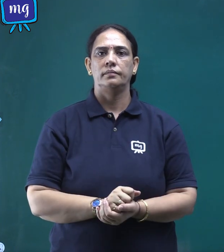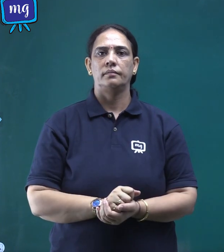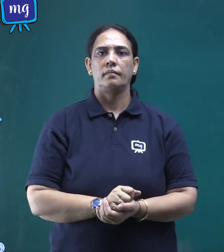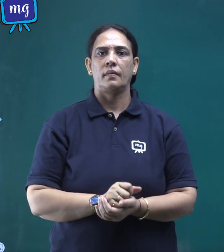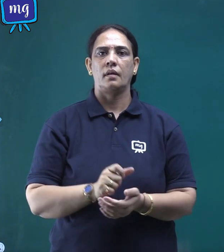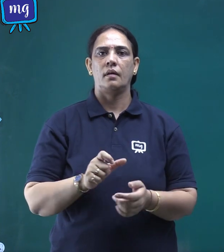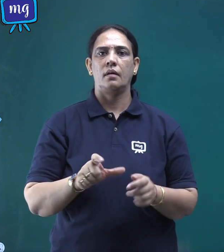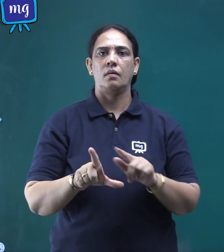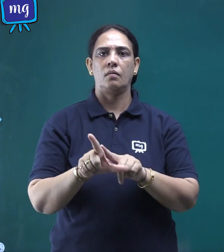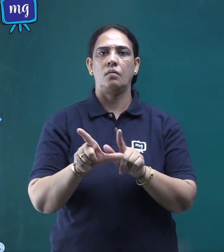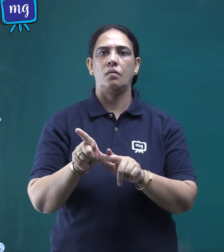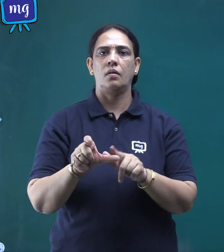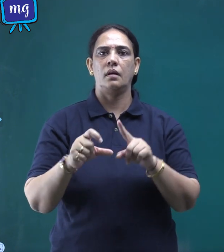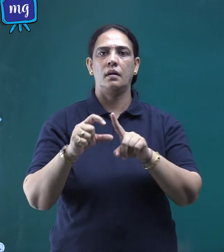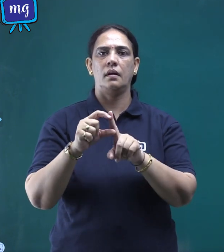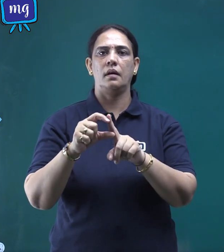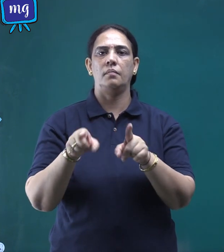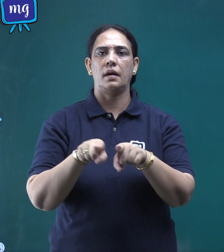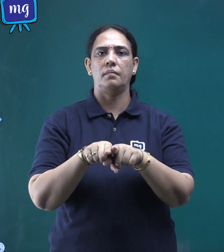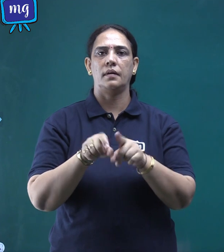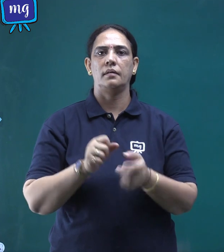कोण डी बराबर